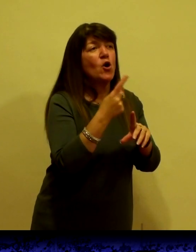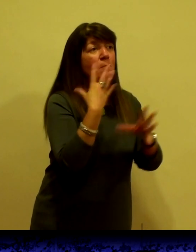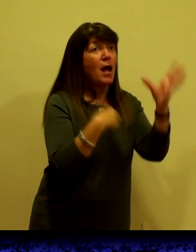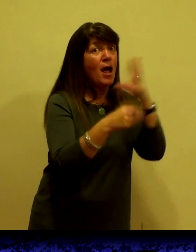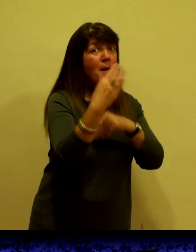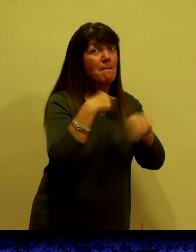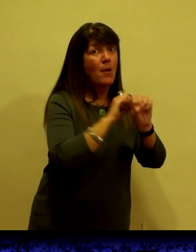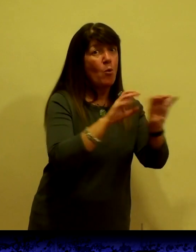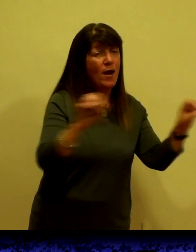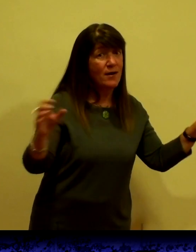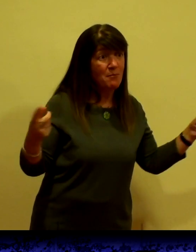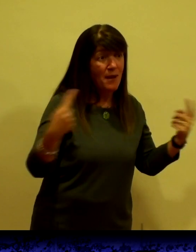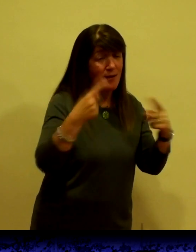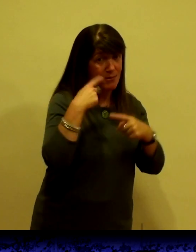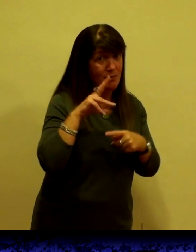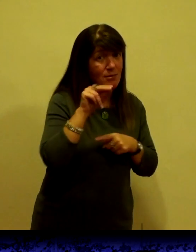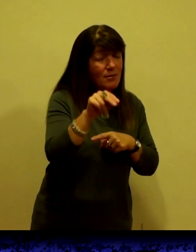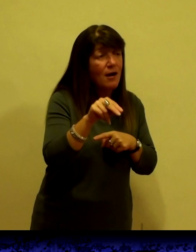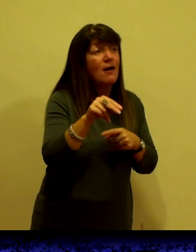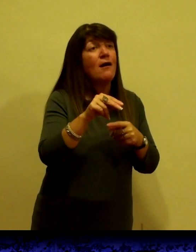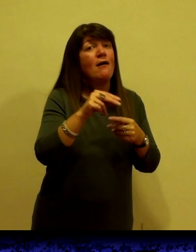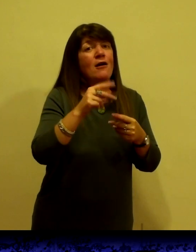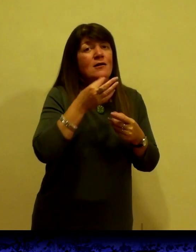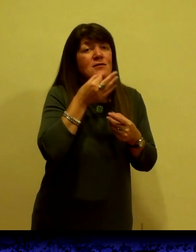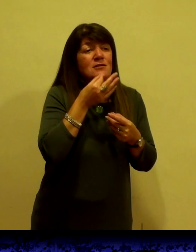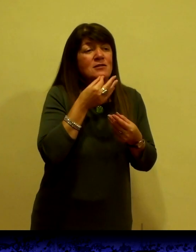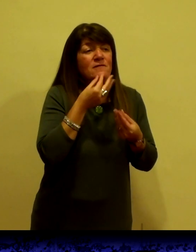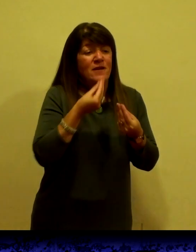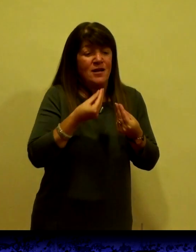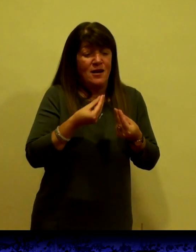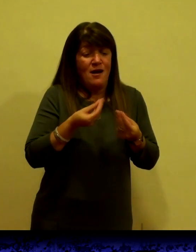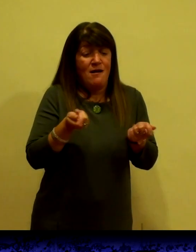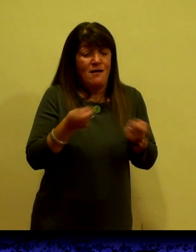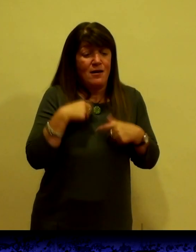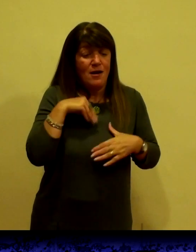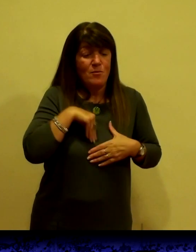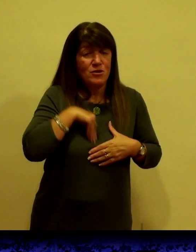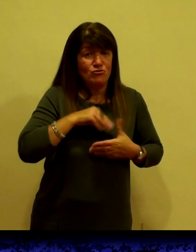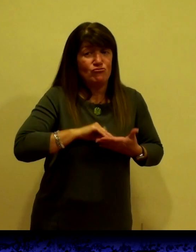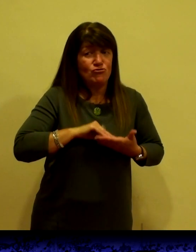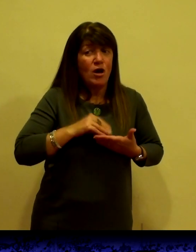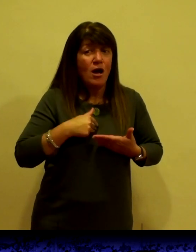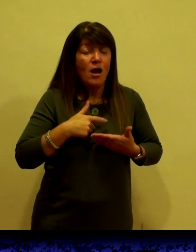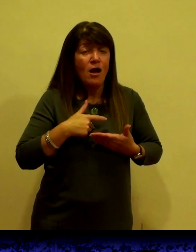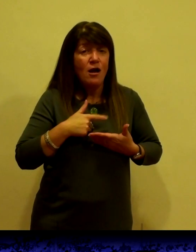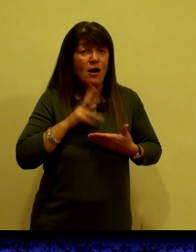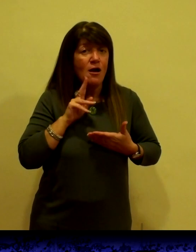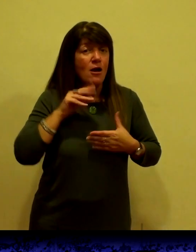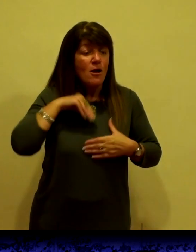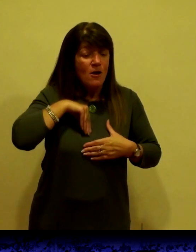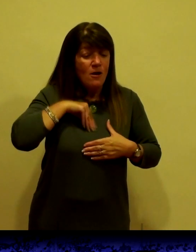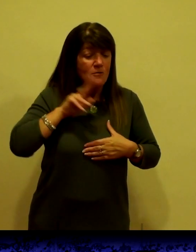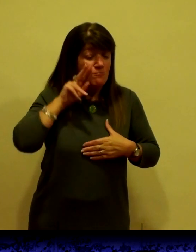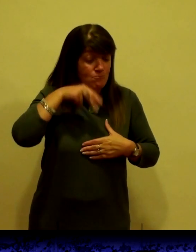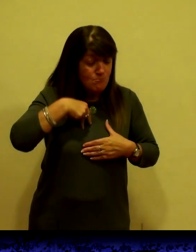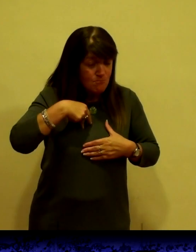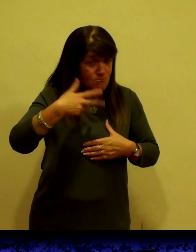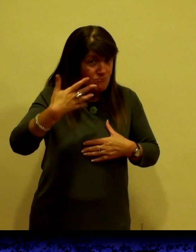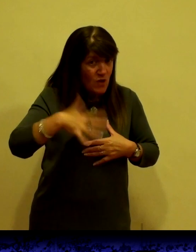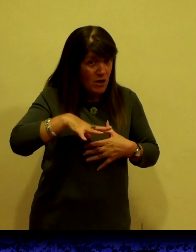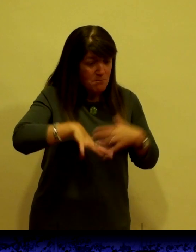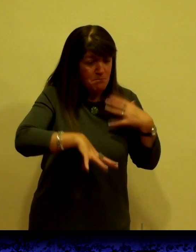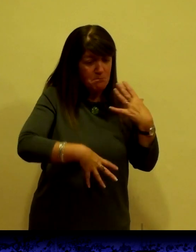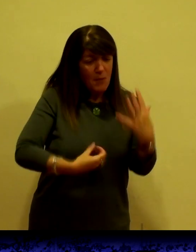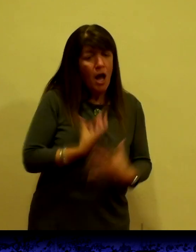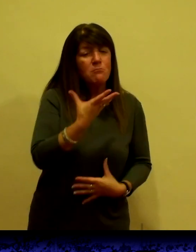prima, ovvero una forma di darsi delle capacità e soprattutto riconoscerle e farle riconoscere al pubblico